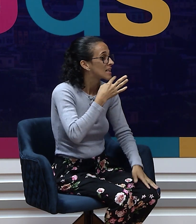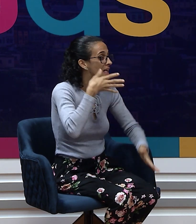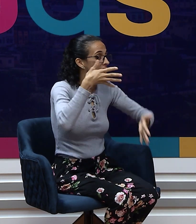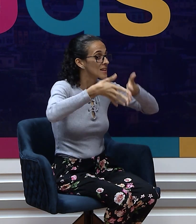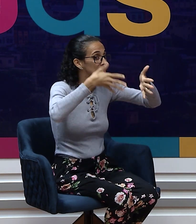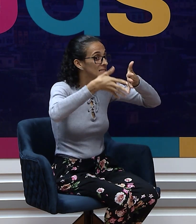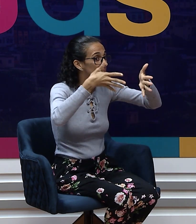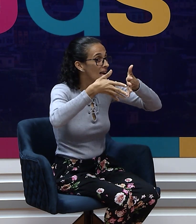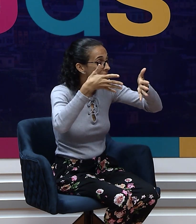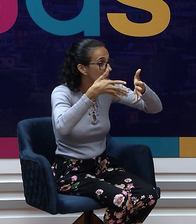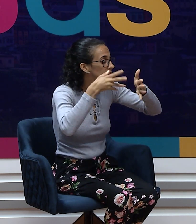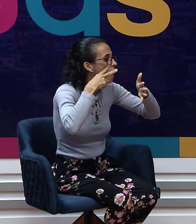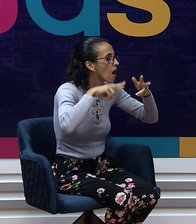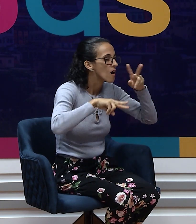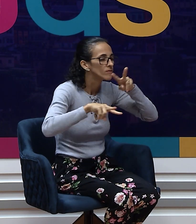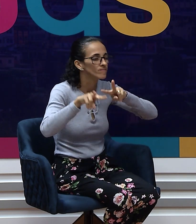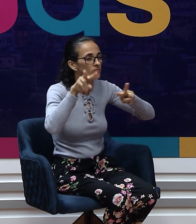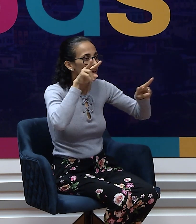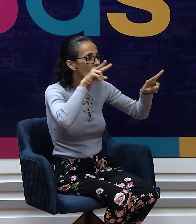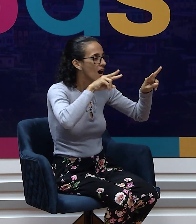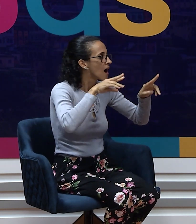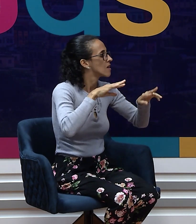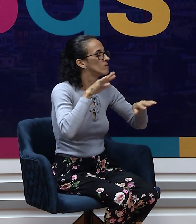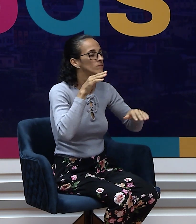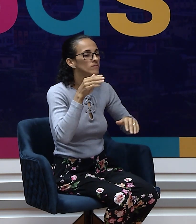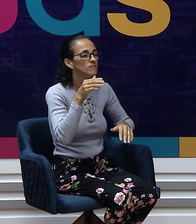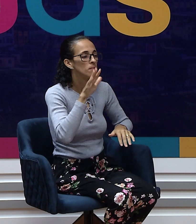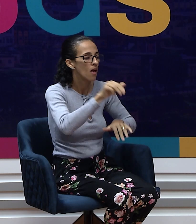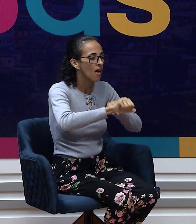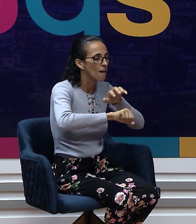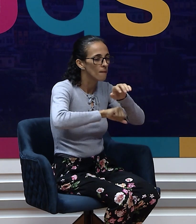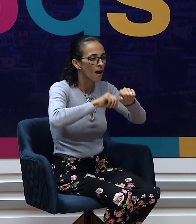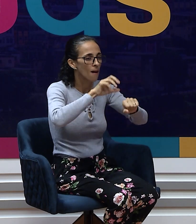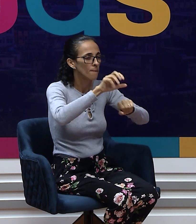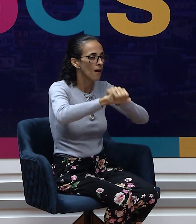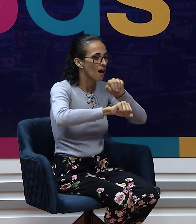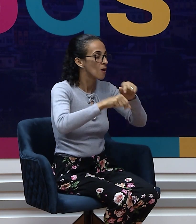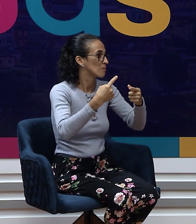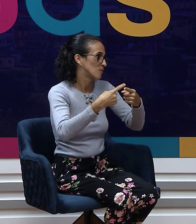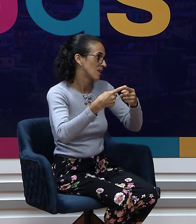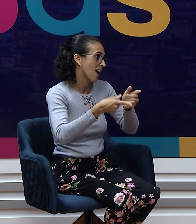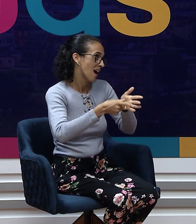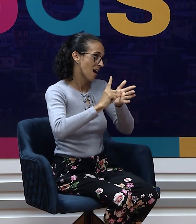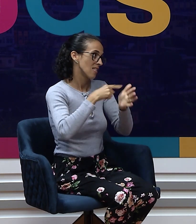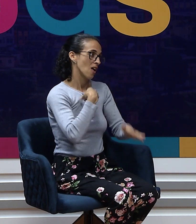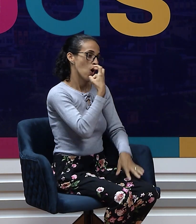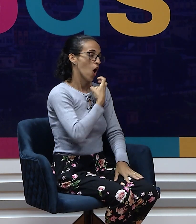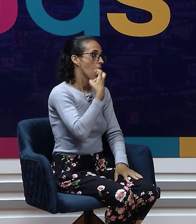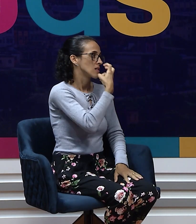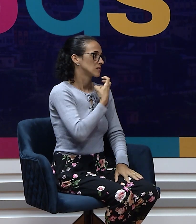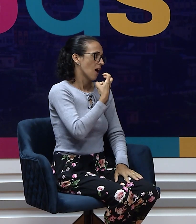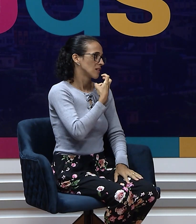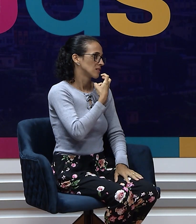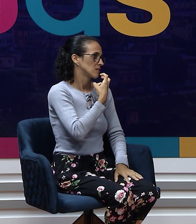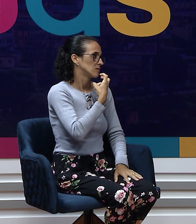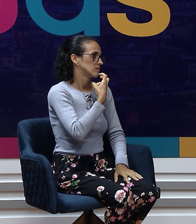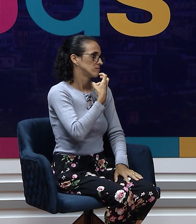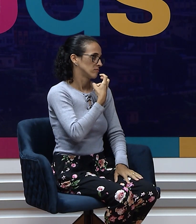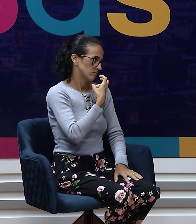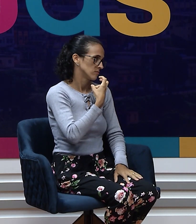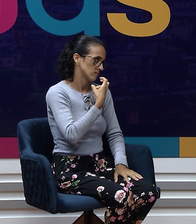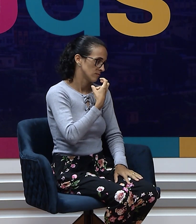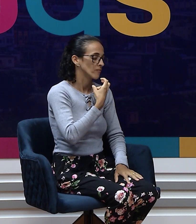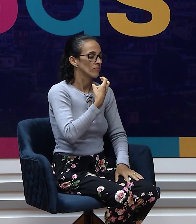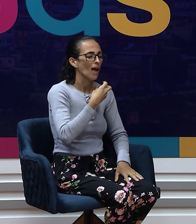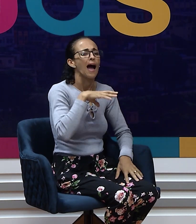antes de casar, eu comecei o contato com a comunidade surda, comecei a ver a Libras, comecei a ver minha língua e comecei a aprender, porque antes, na verdade, eu